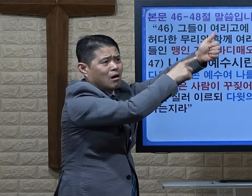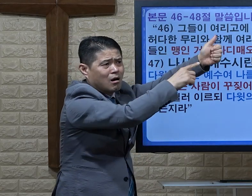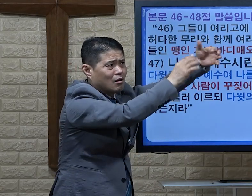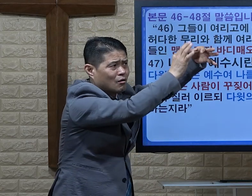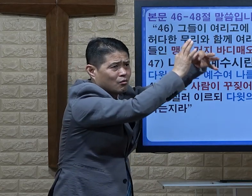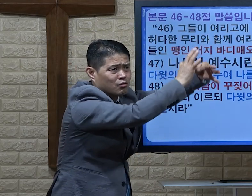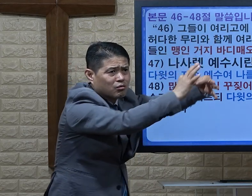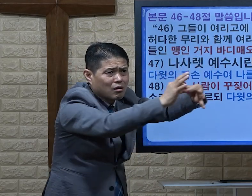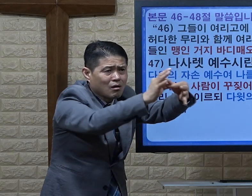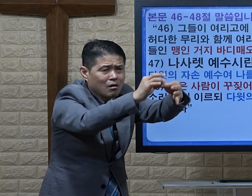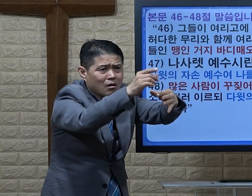이 말은